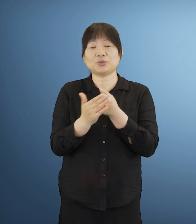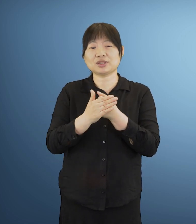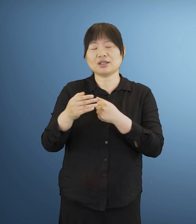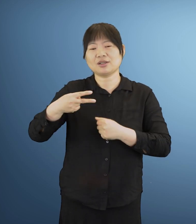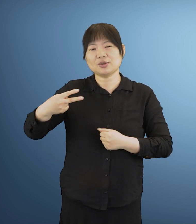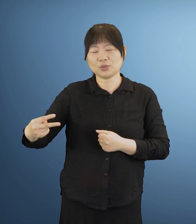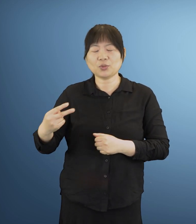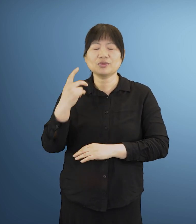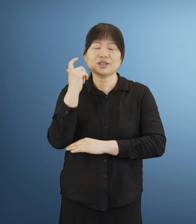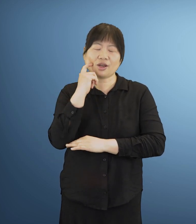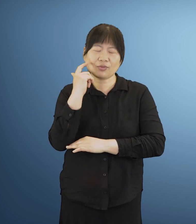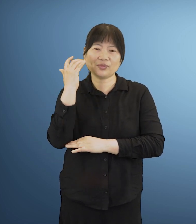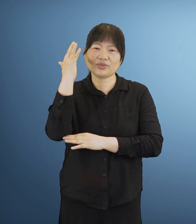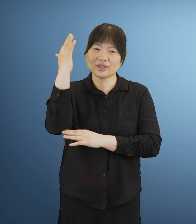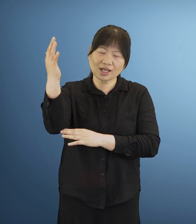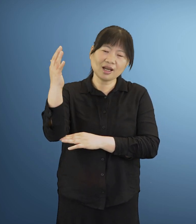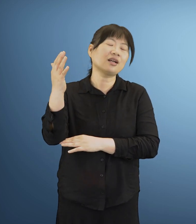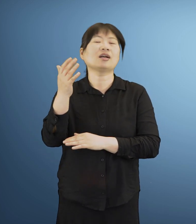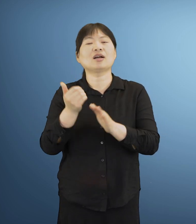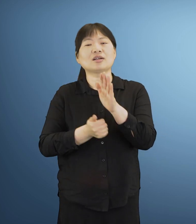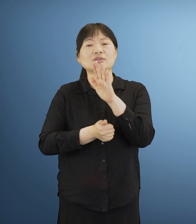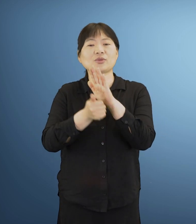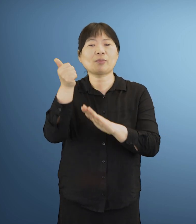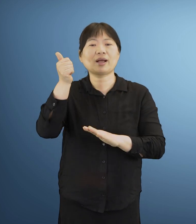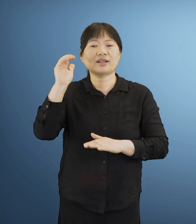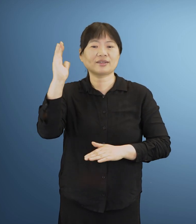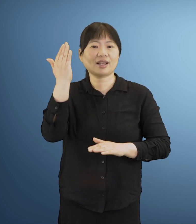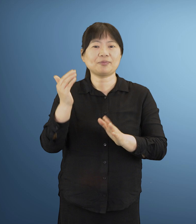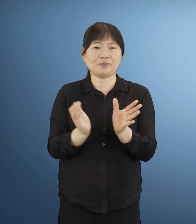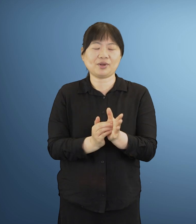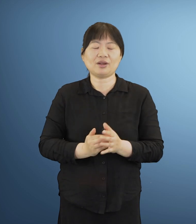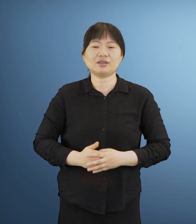곧 영광의 소망임이라.